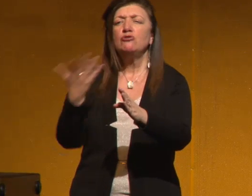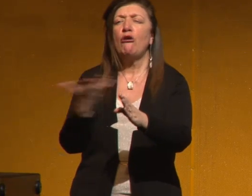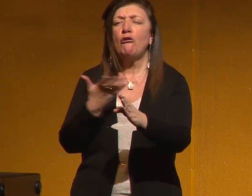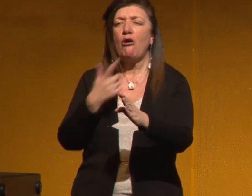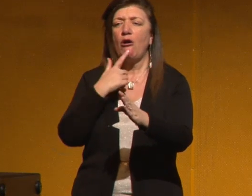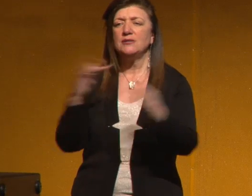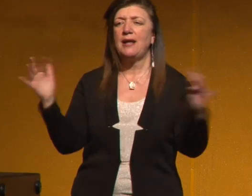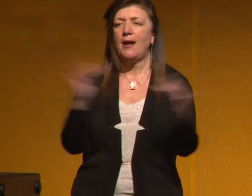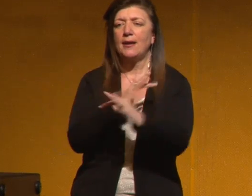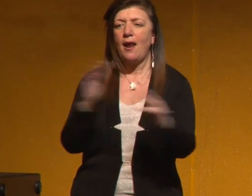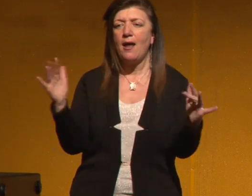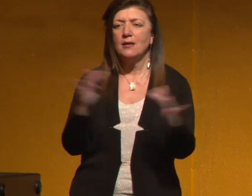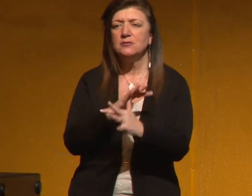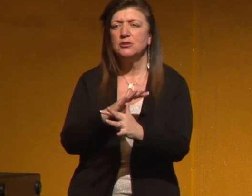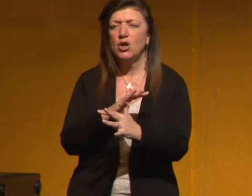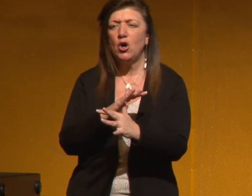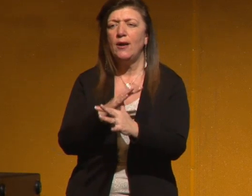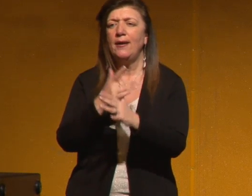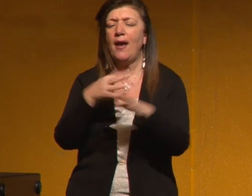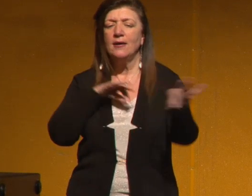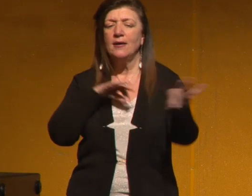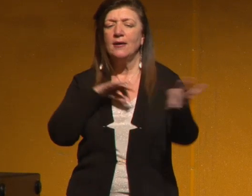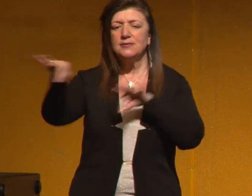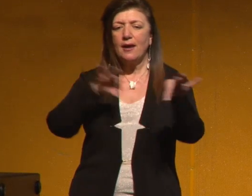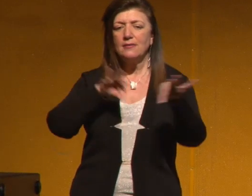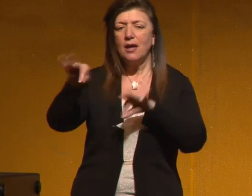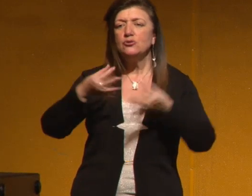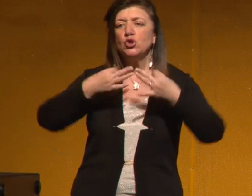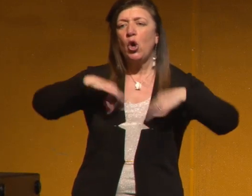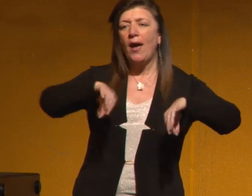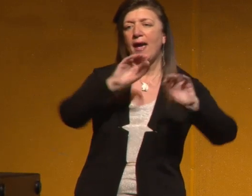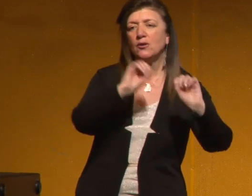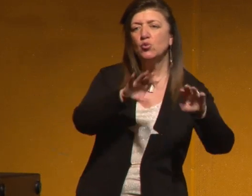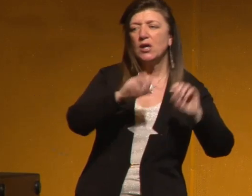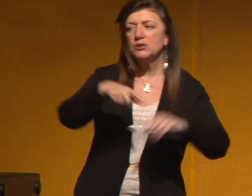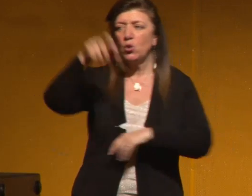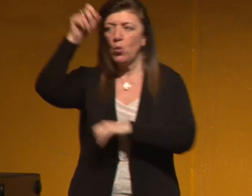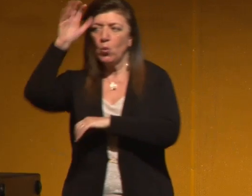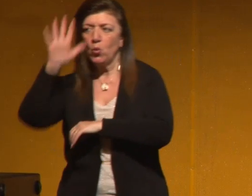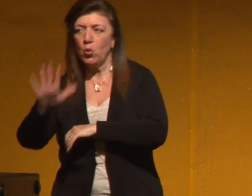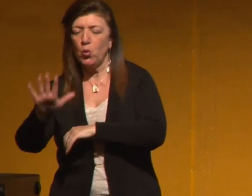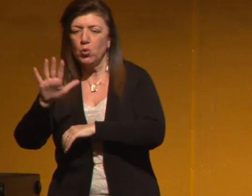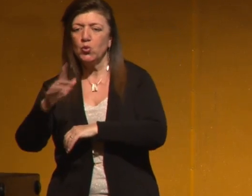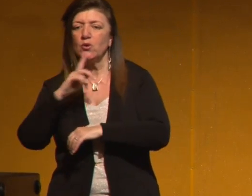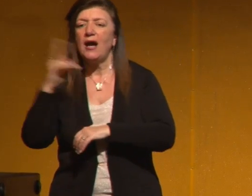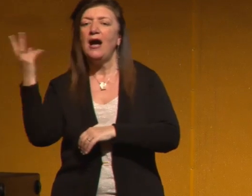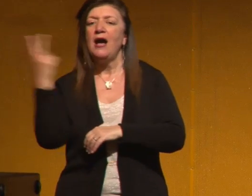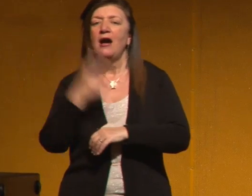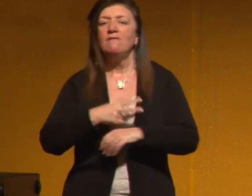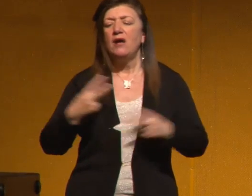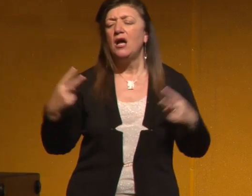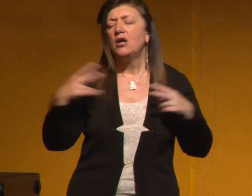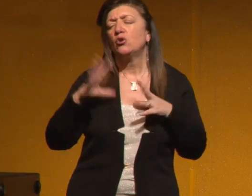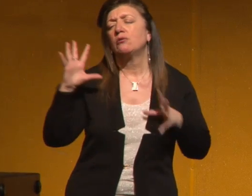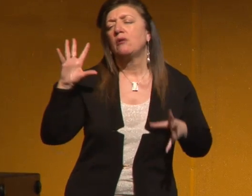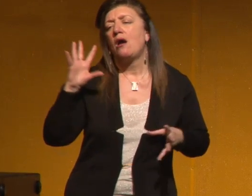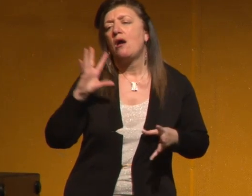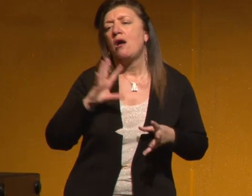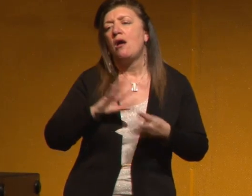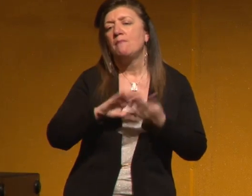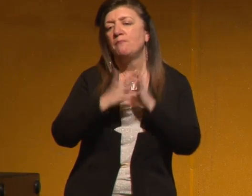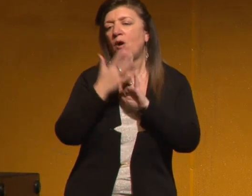strategica tra educazione e cultura mi spiego cosa intendo e cosa possiamo fare per rafforzare questa relazione nel tempo prima di